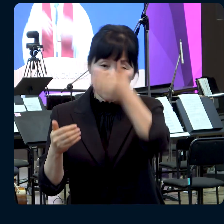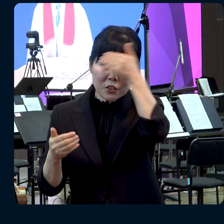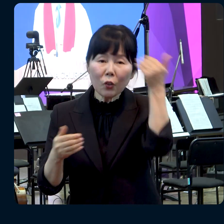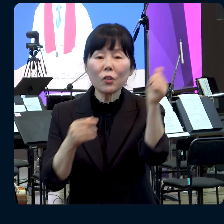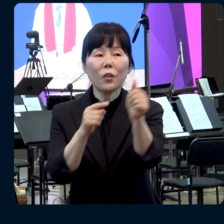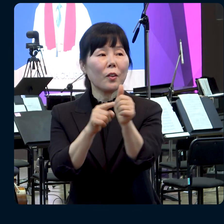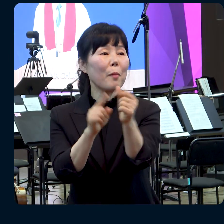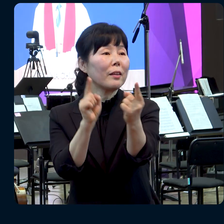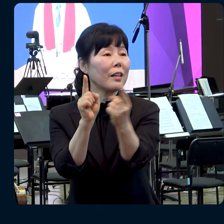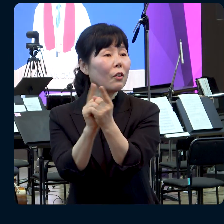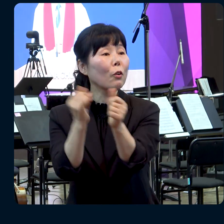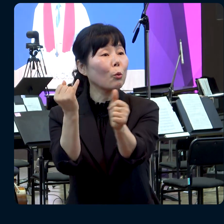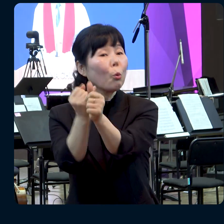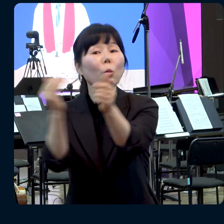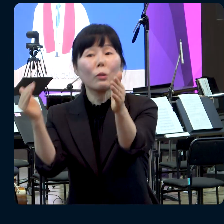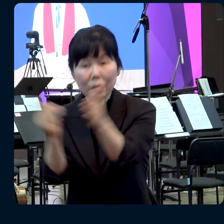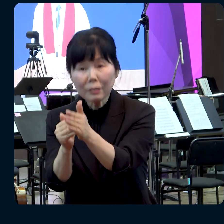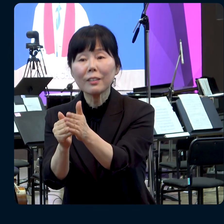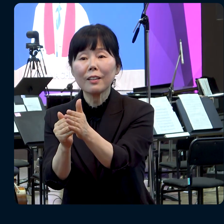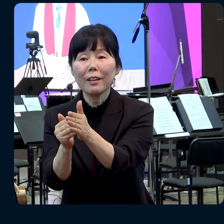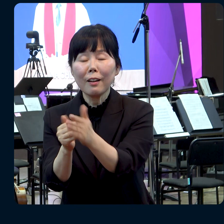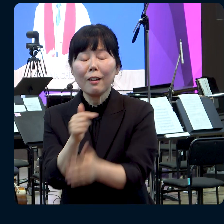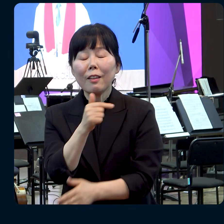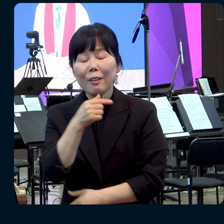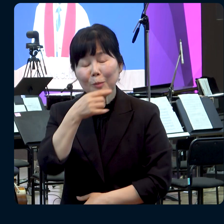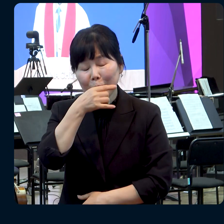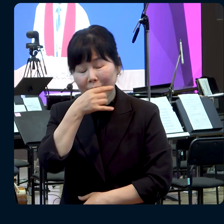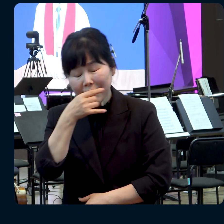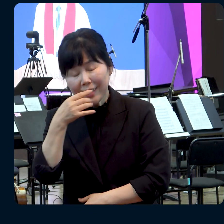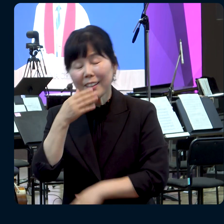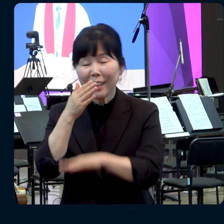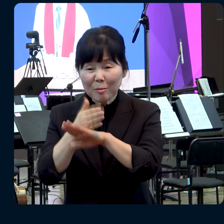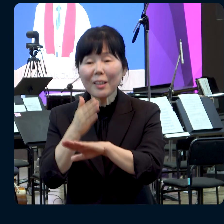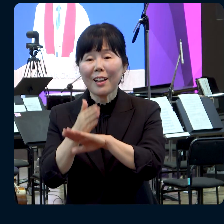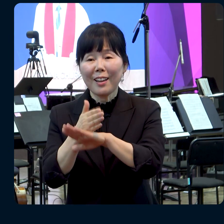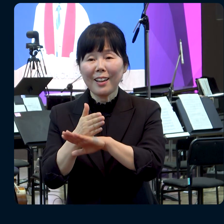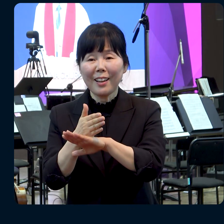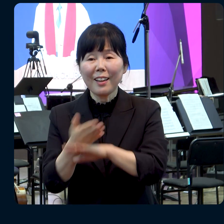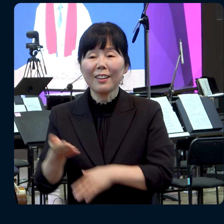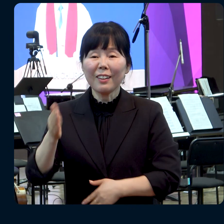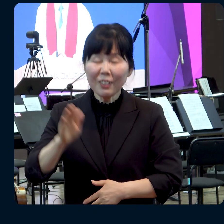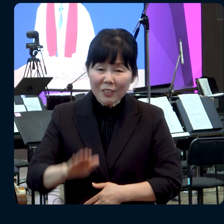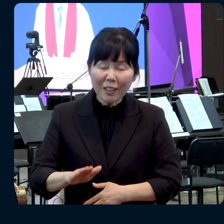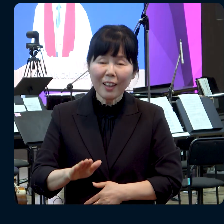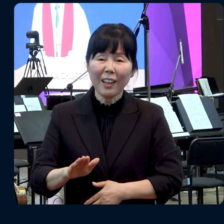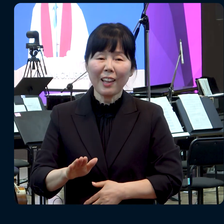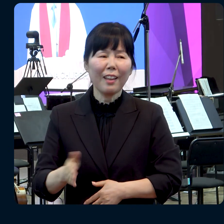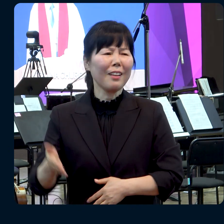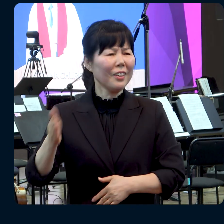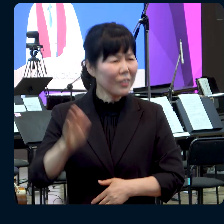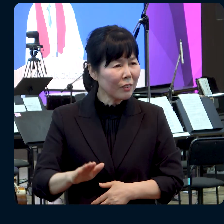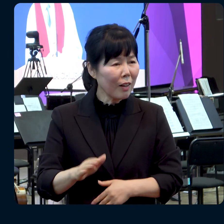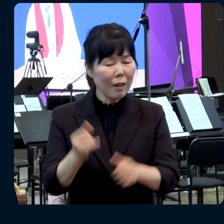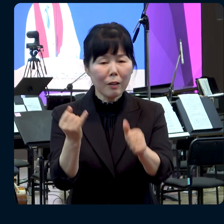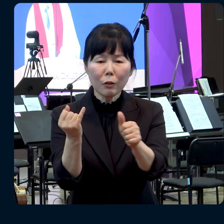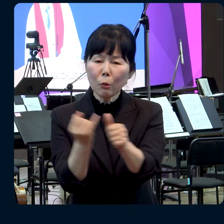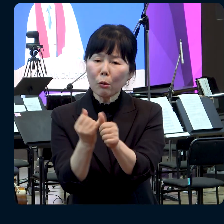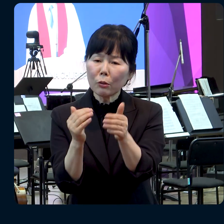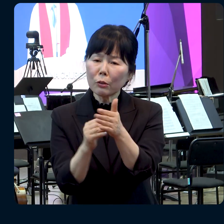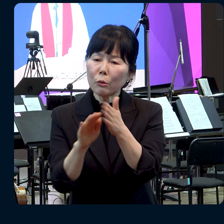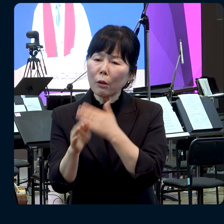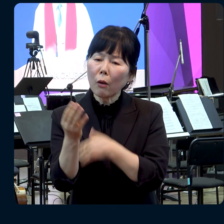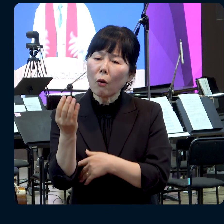했어요. 얼마나 좋았겠습니까? 얼마나 행복했겠습니까? 그런데 결혼한 지 얼마 안